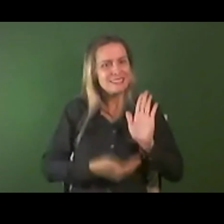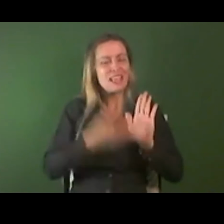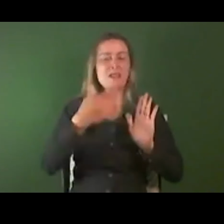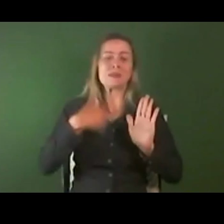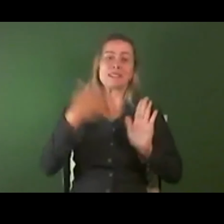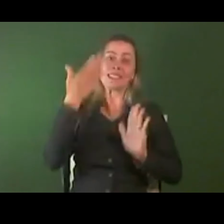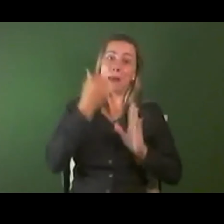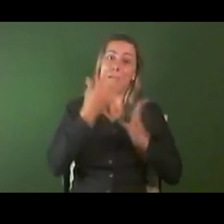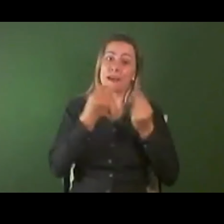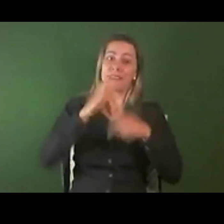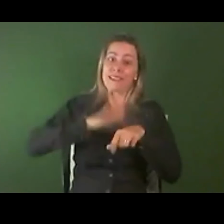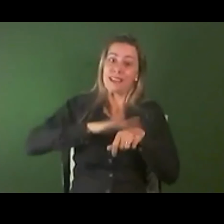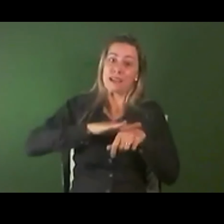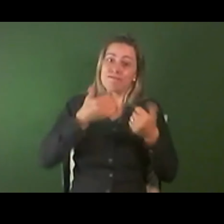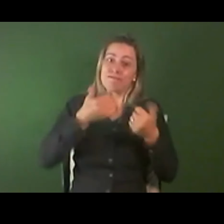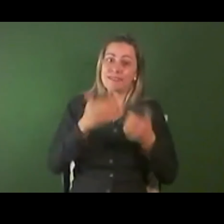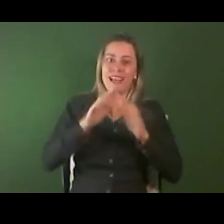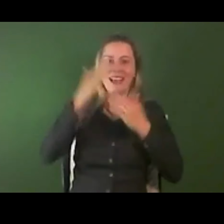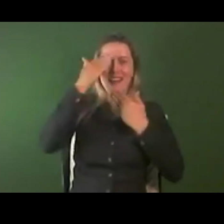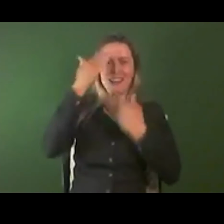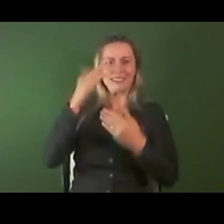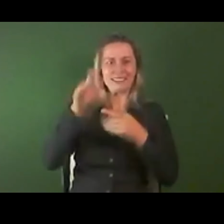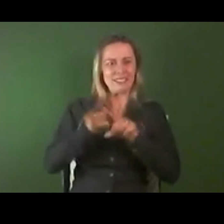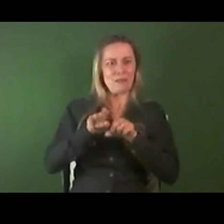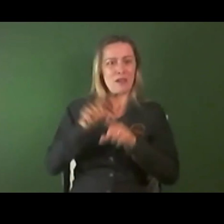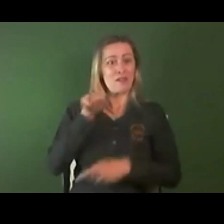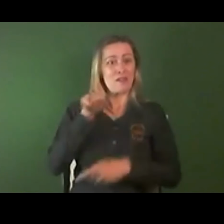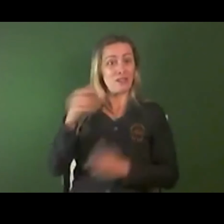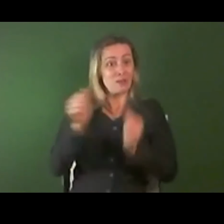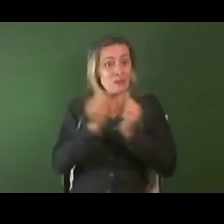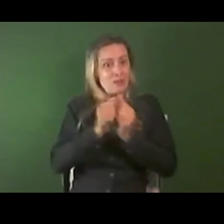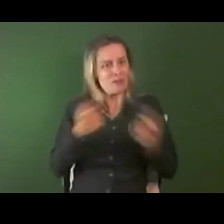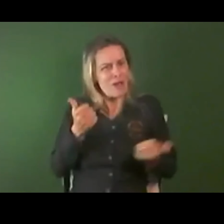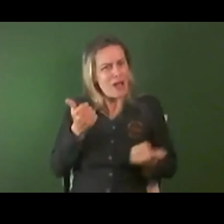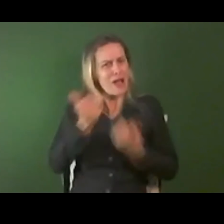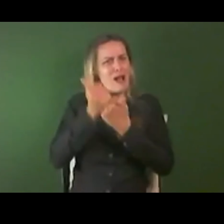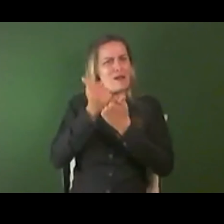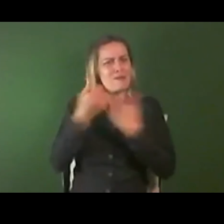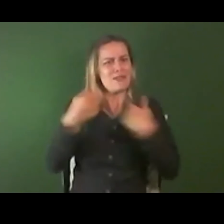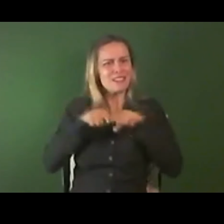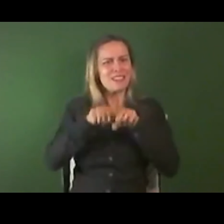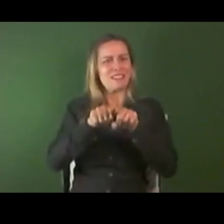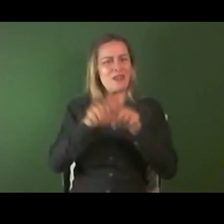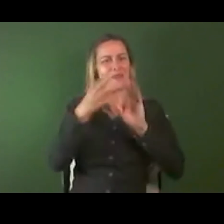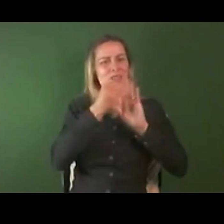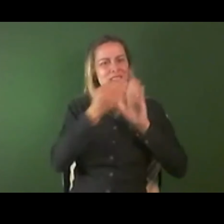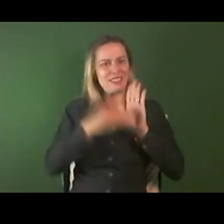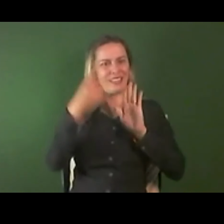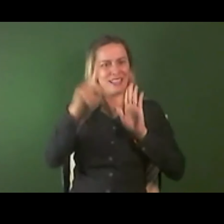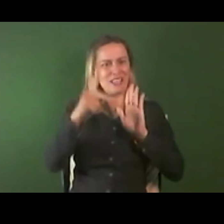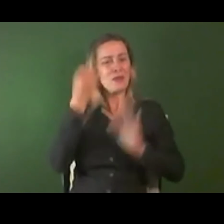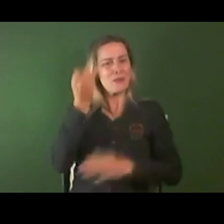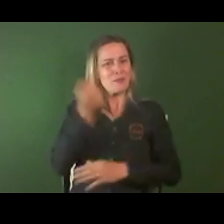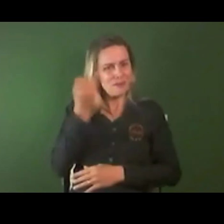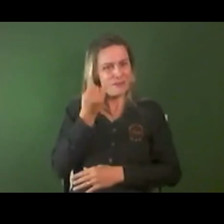tempo aqui. E agradecer por você estar sempre junto com a gente também, compartilhando esses conteúdos super